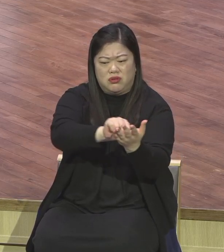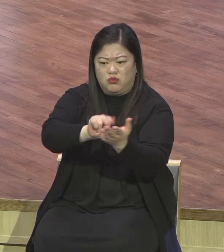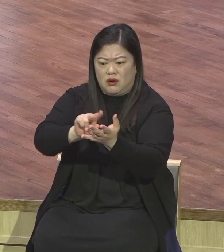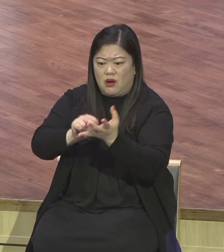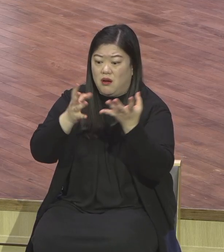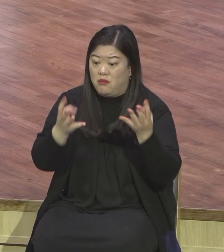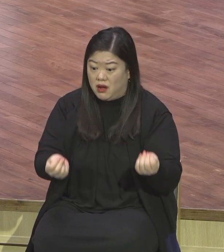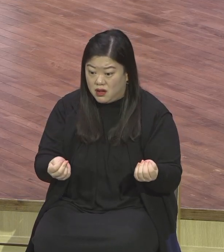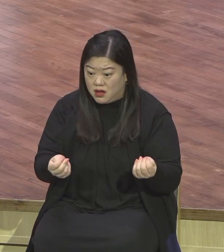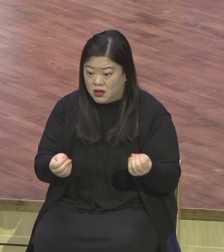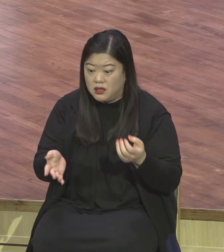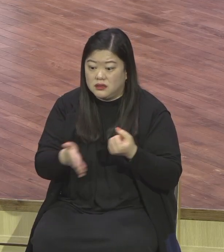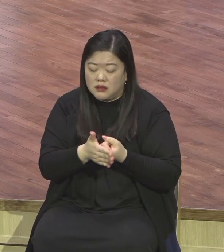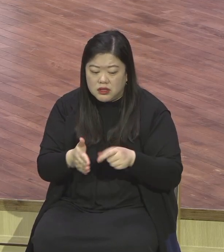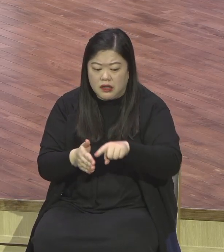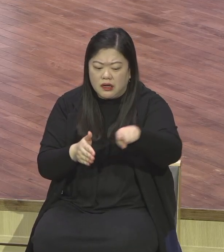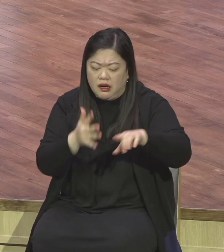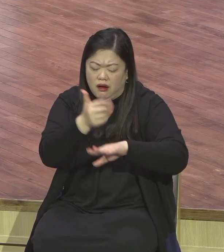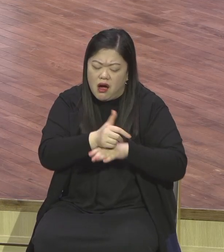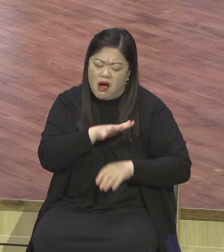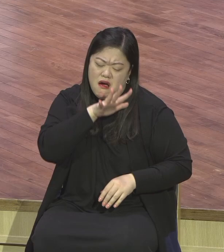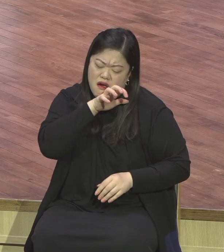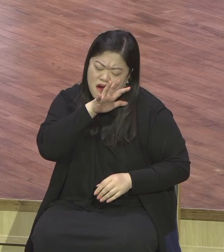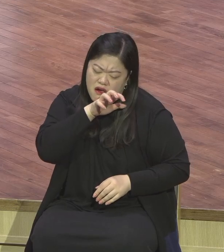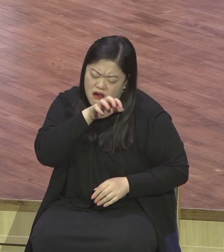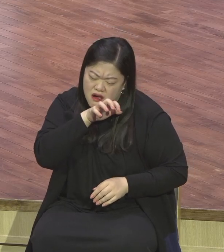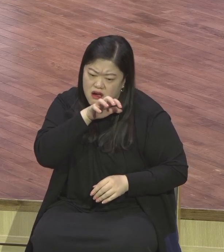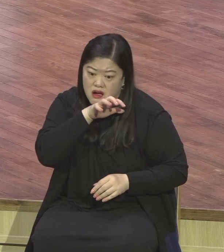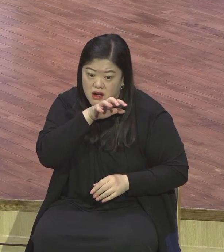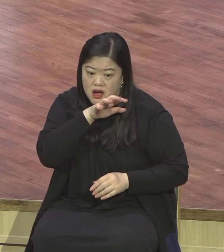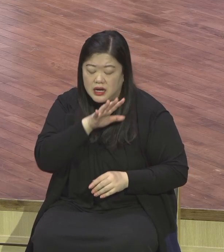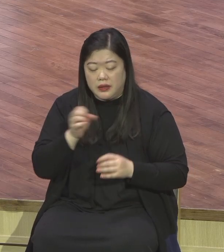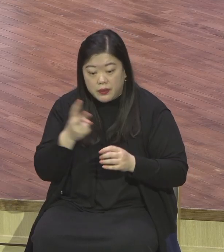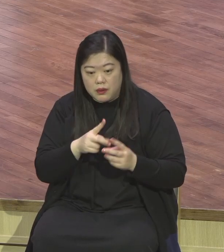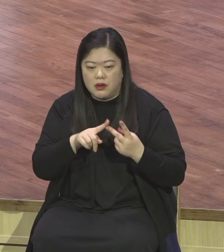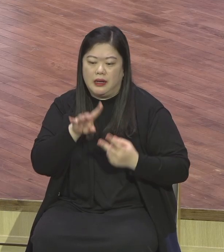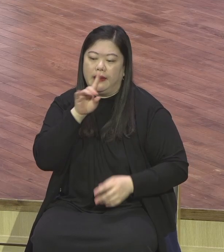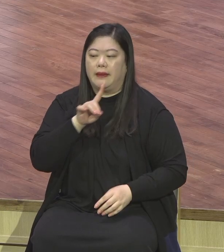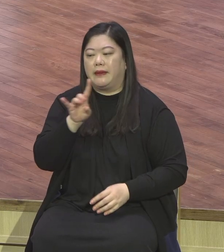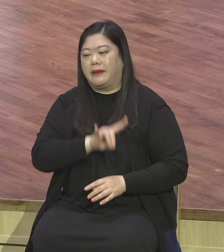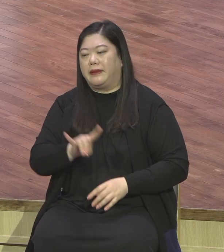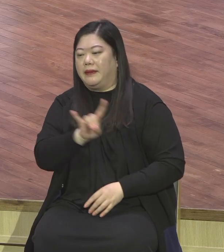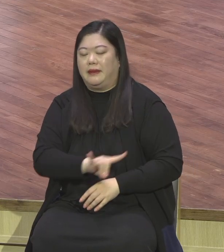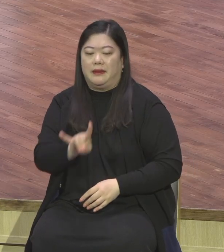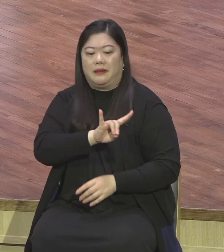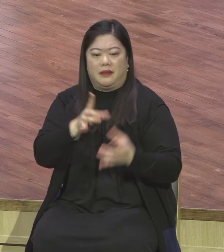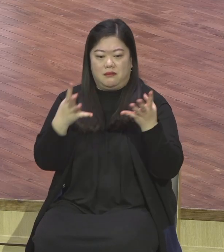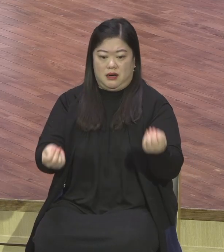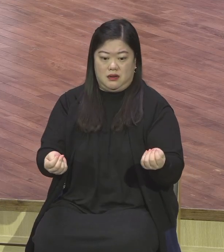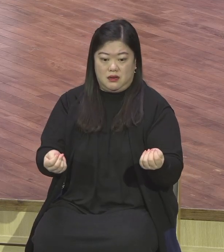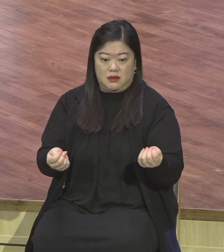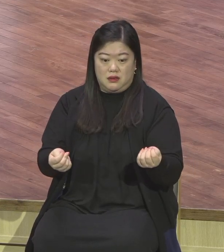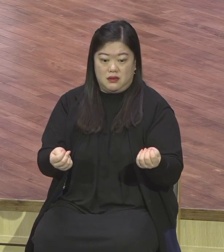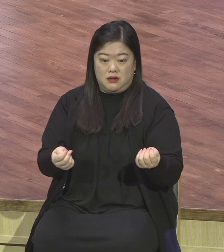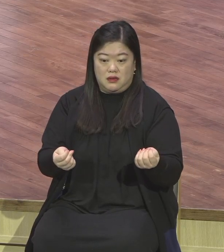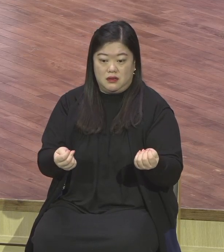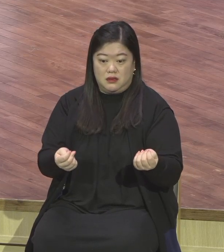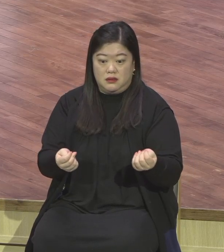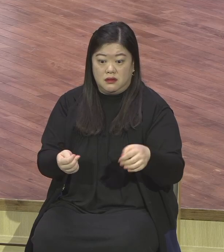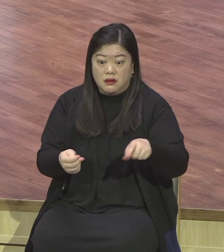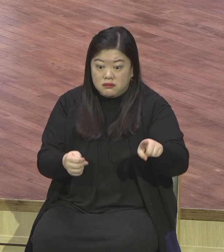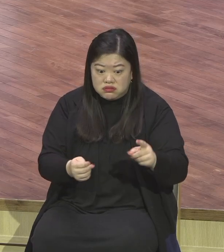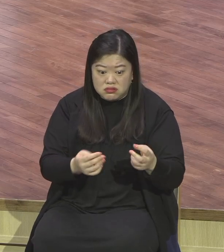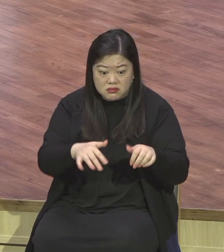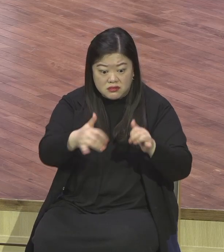불평 원망 그야만한 핑계 이것이 다 그렇게 막 쉽게 나오죠 이것이 우리가 지금까지 살아온